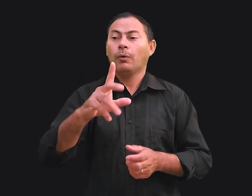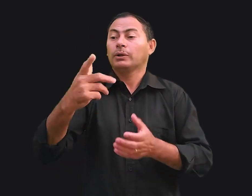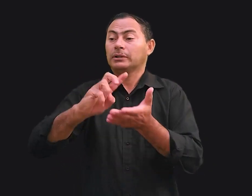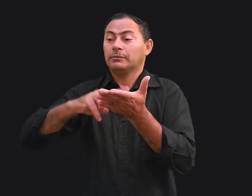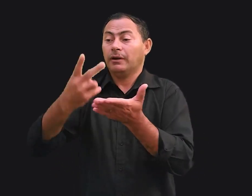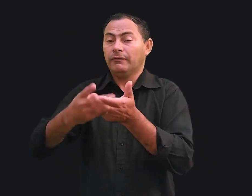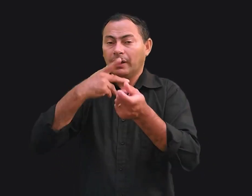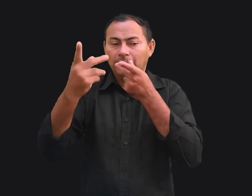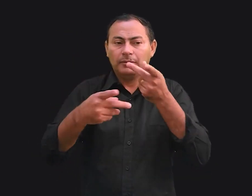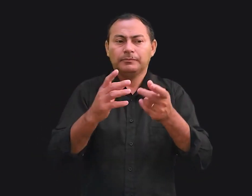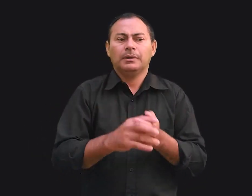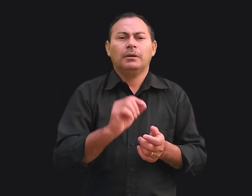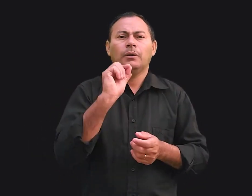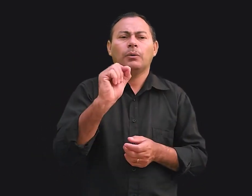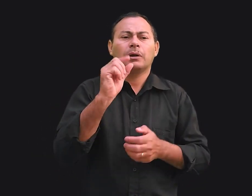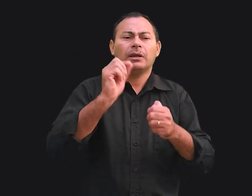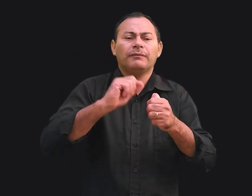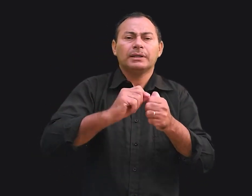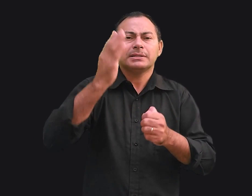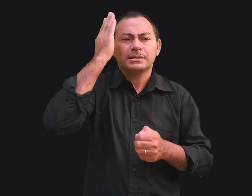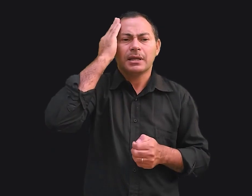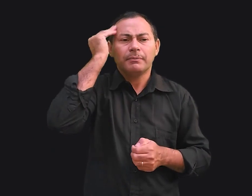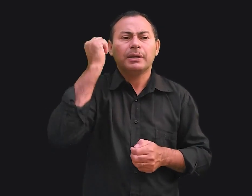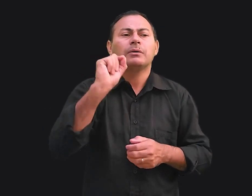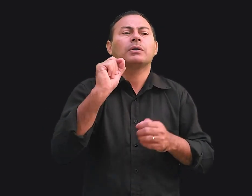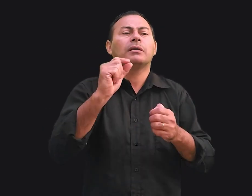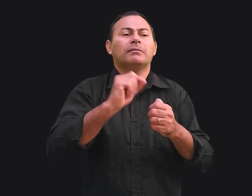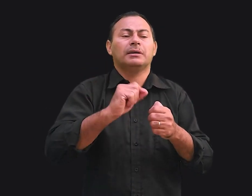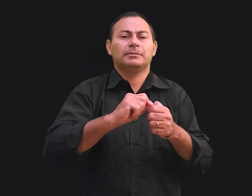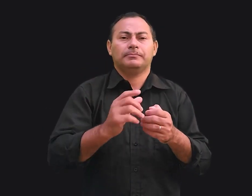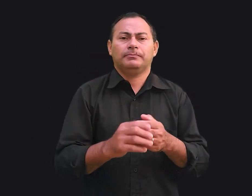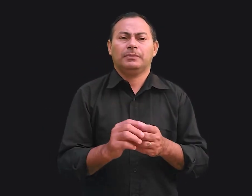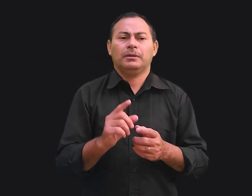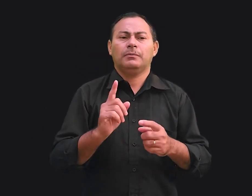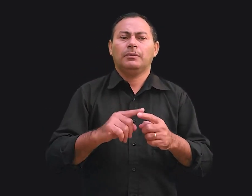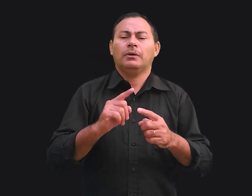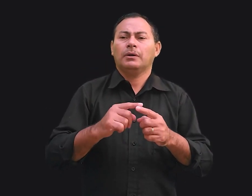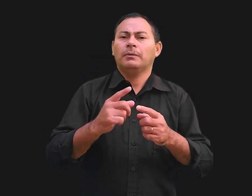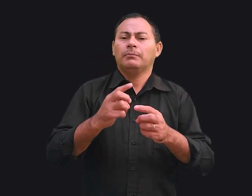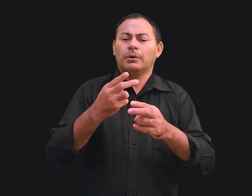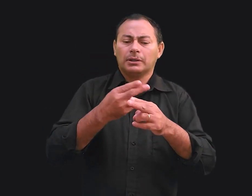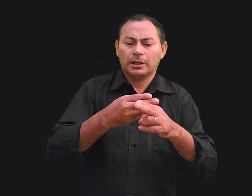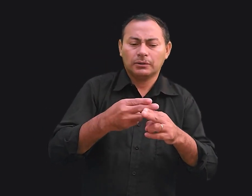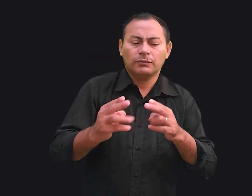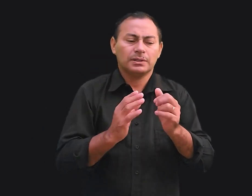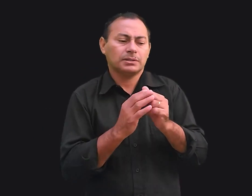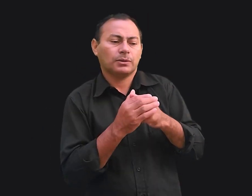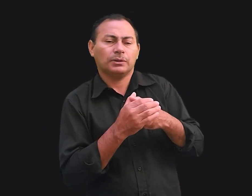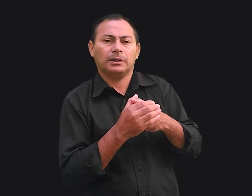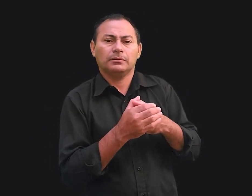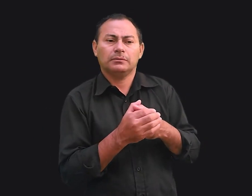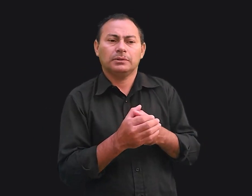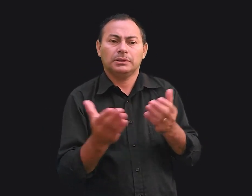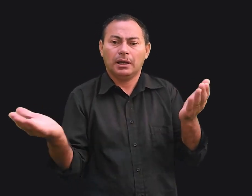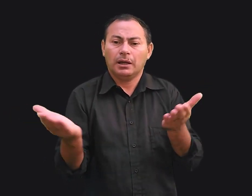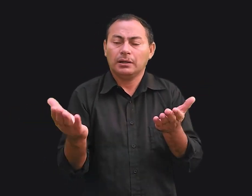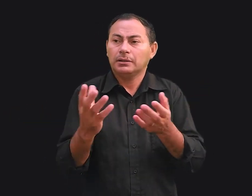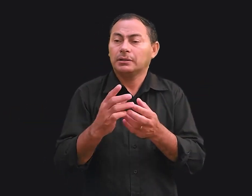diz, o que te fez saber isso? Porque ele estava nu e se escondendo e a voz de Deus